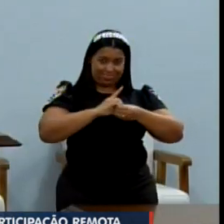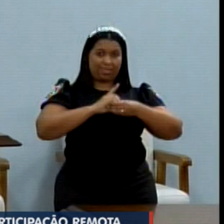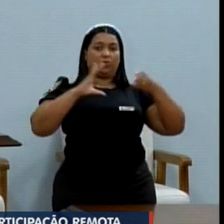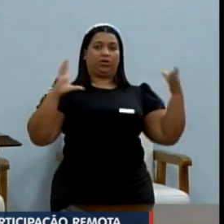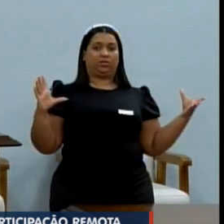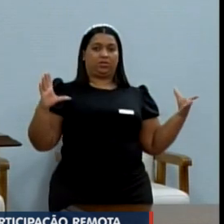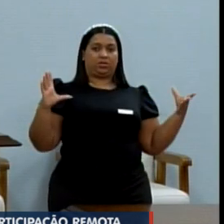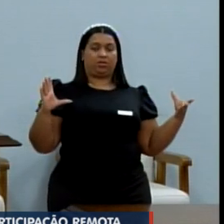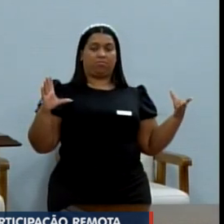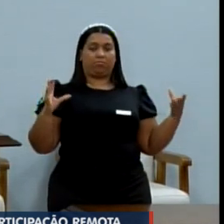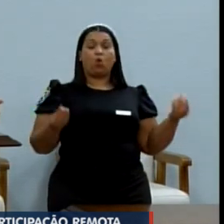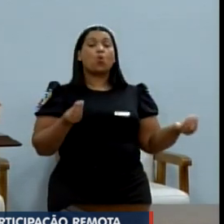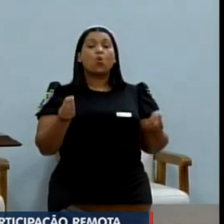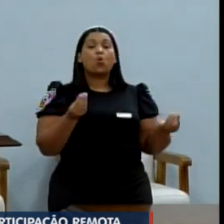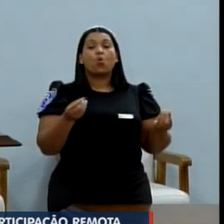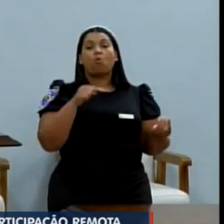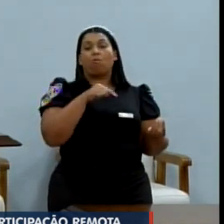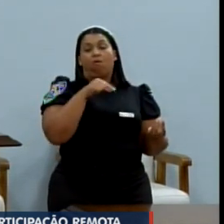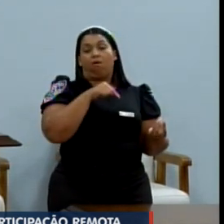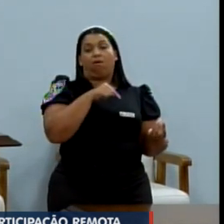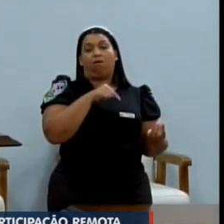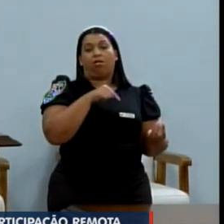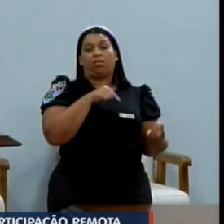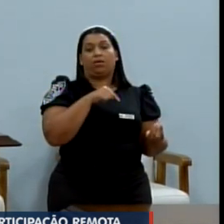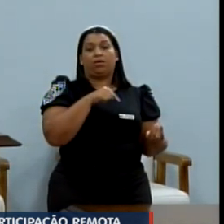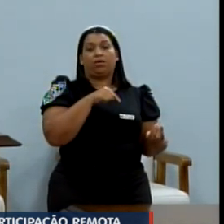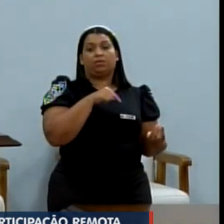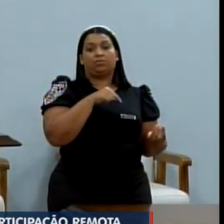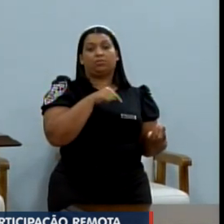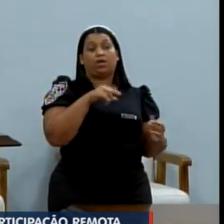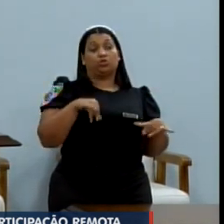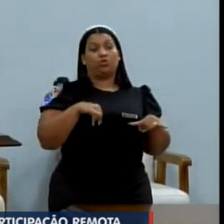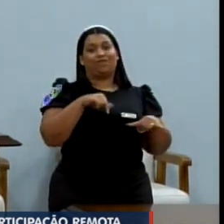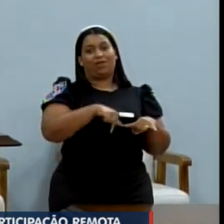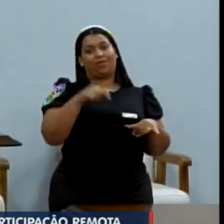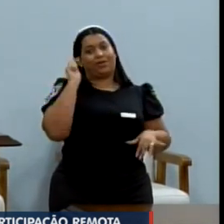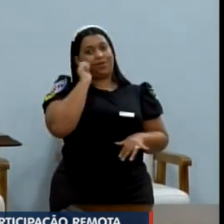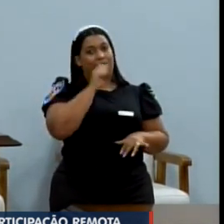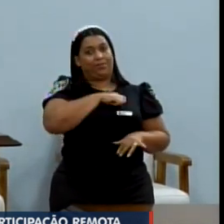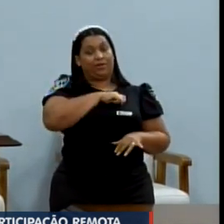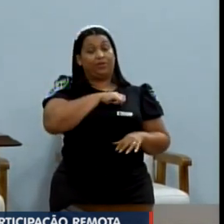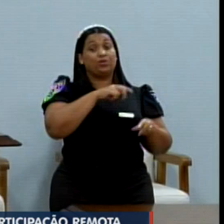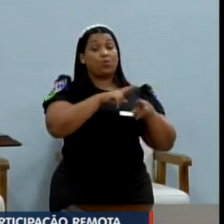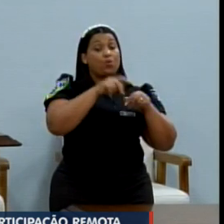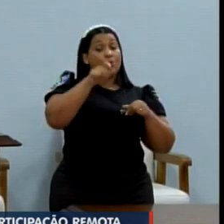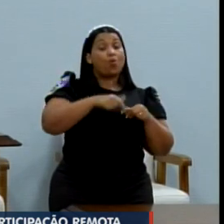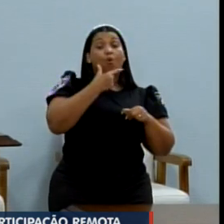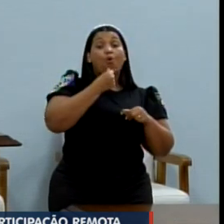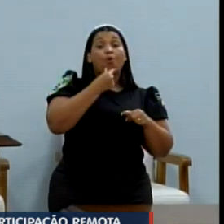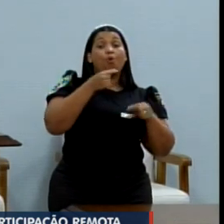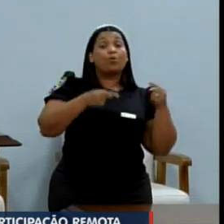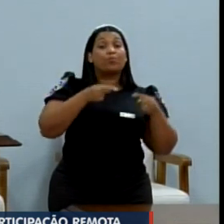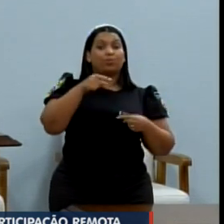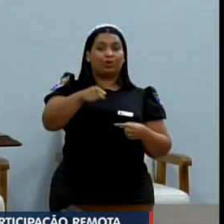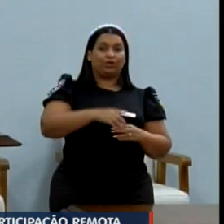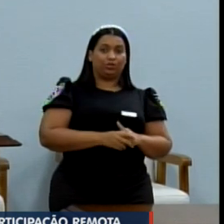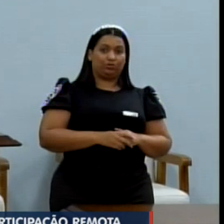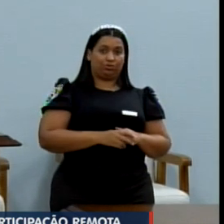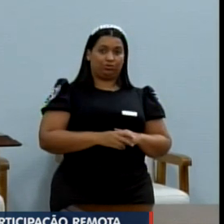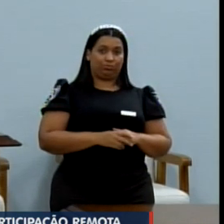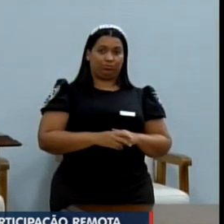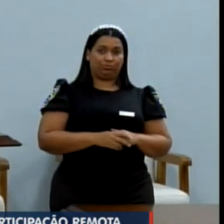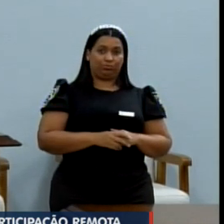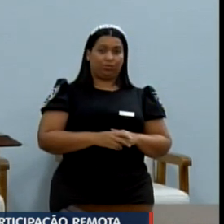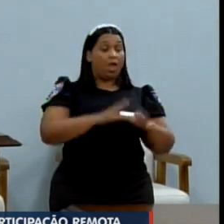ela tá sendo alvejada no nosso município por um político que transferiu o seu